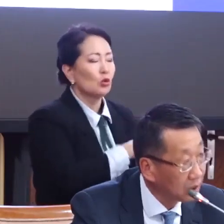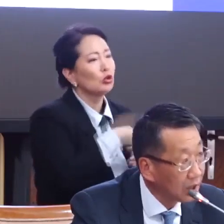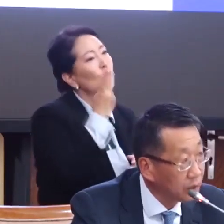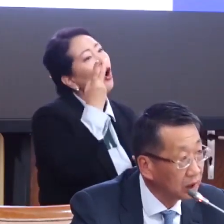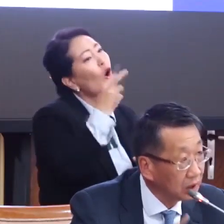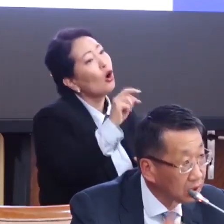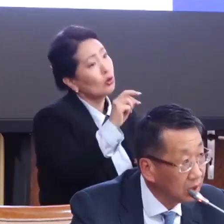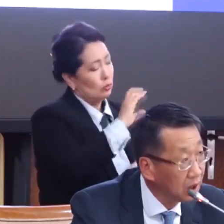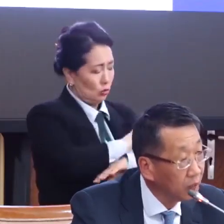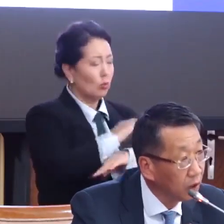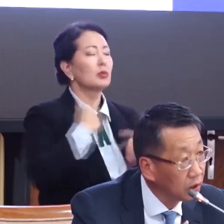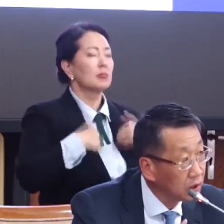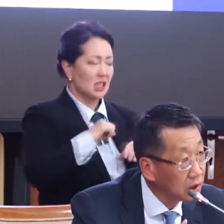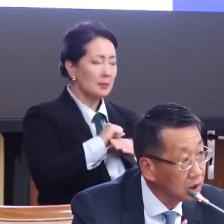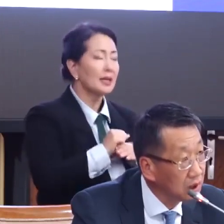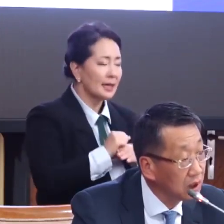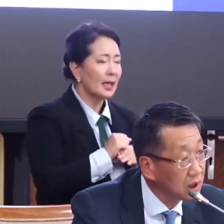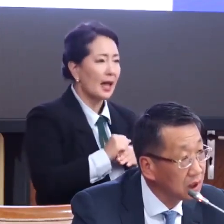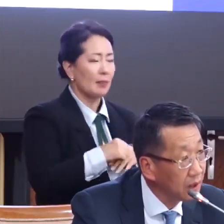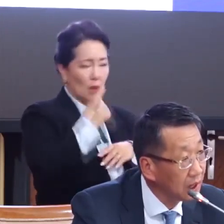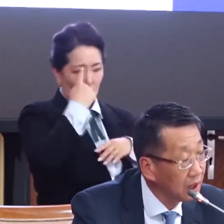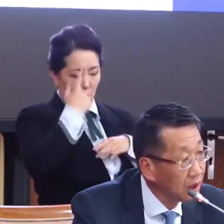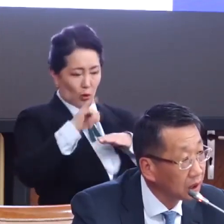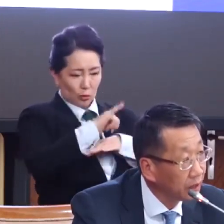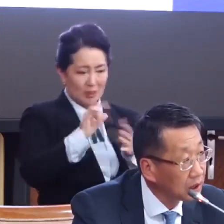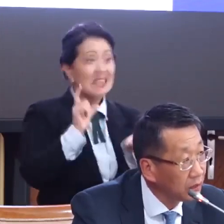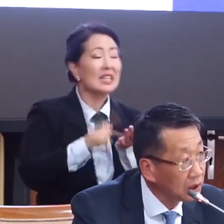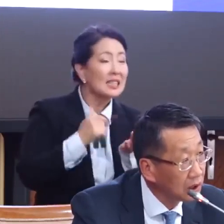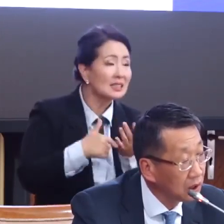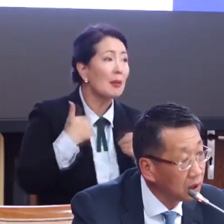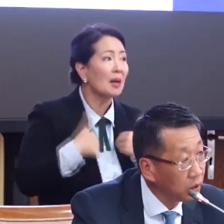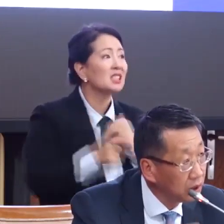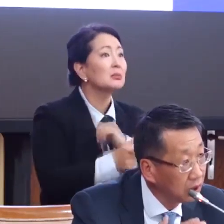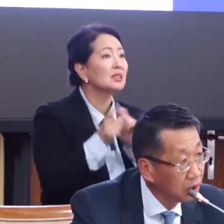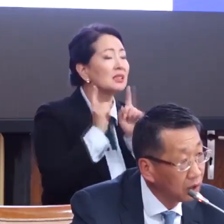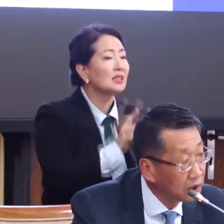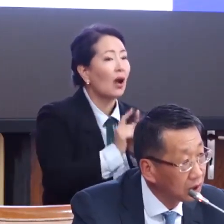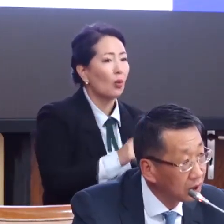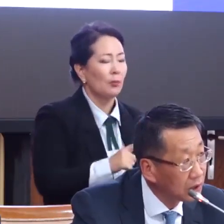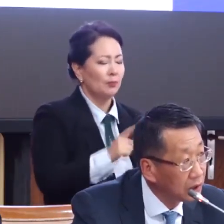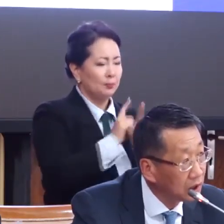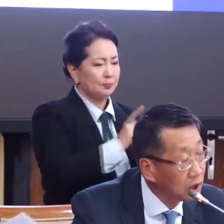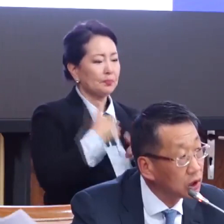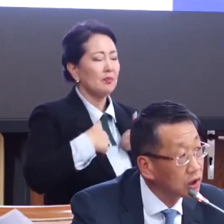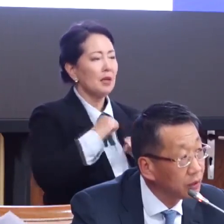бэлдэнэ. Гэхдээ Монгол улсад эрэлт хэрэгцээтэй байгаа одоо багшийн мэрэгчлэр тэргүүлэх мэрэгчлэр одоо багш бэлдэх энэ